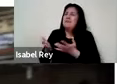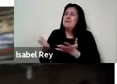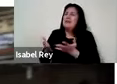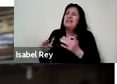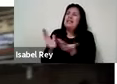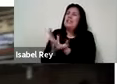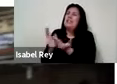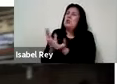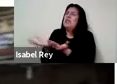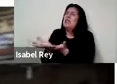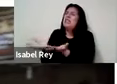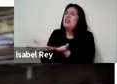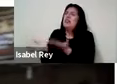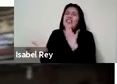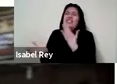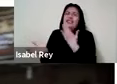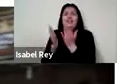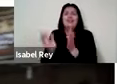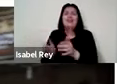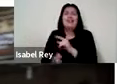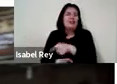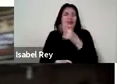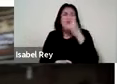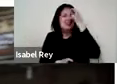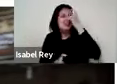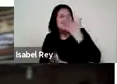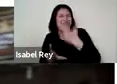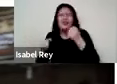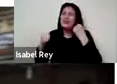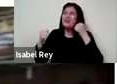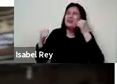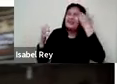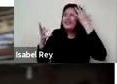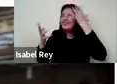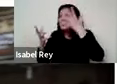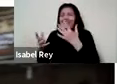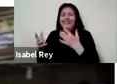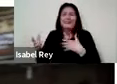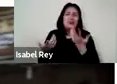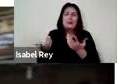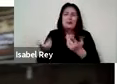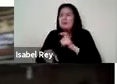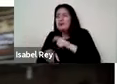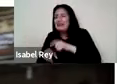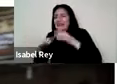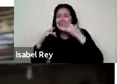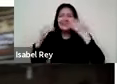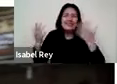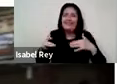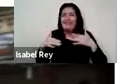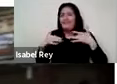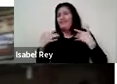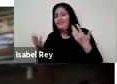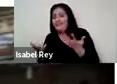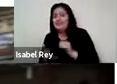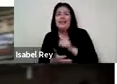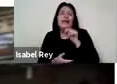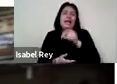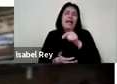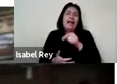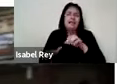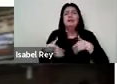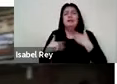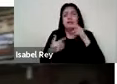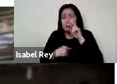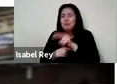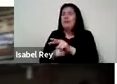los estudiantes, sus travesuras, sus locuras, sus inquietudes, tal vez sus momentos de alegría o felicidad. Y ahí podemos ver